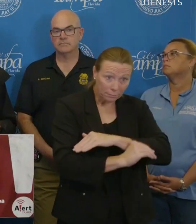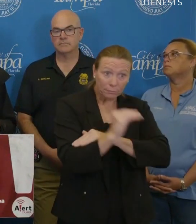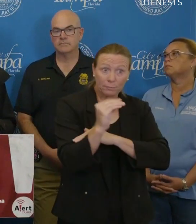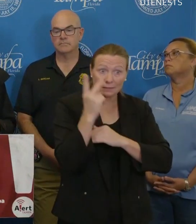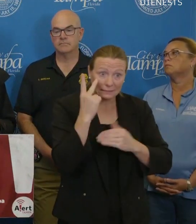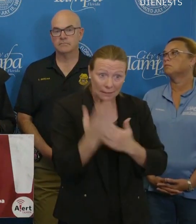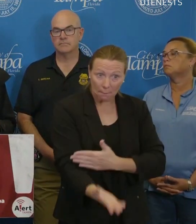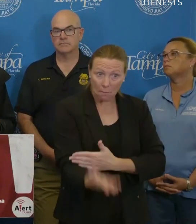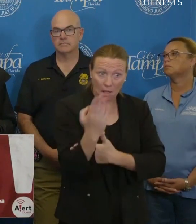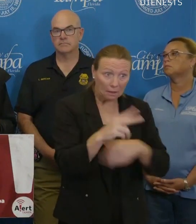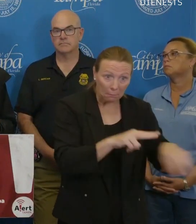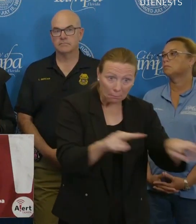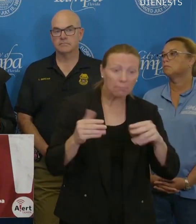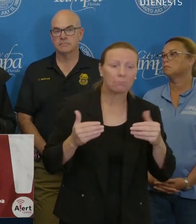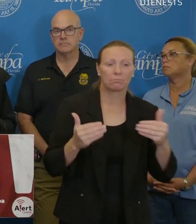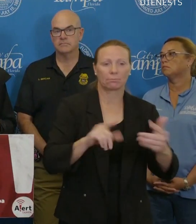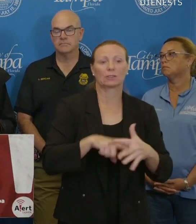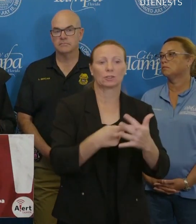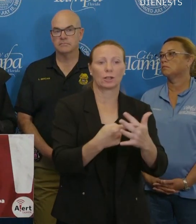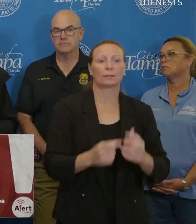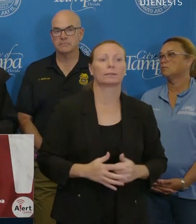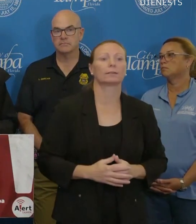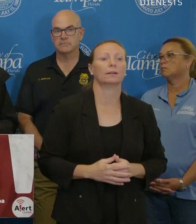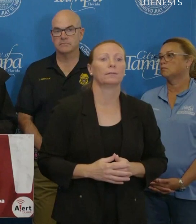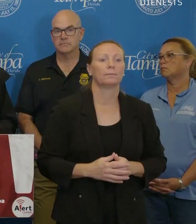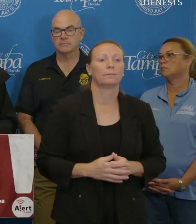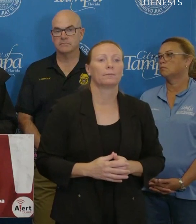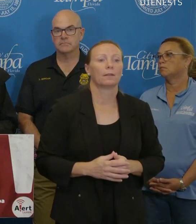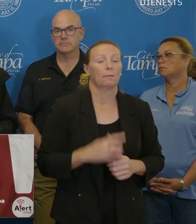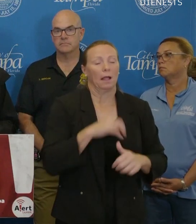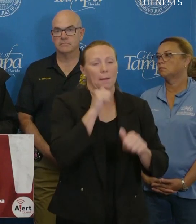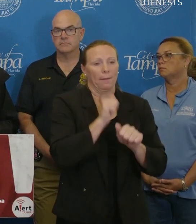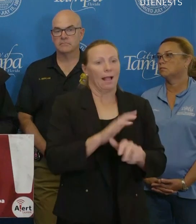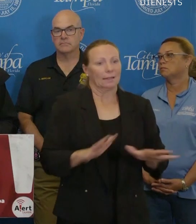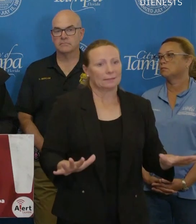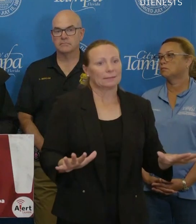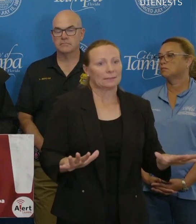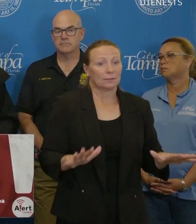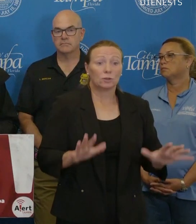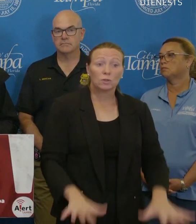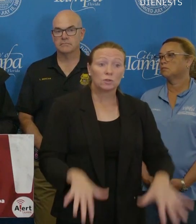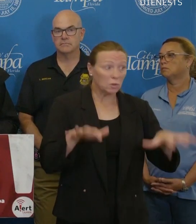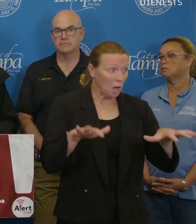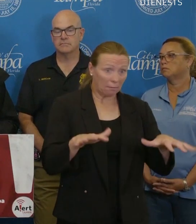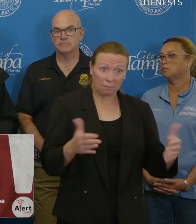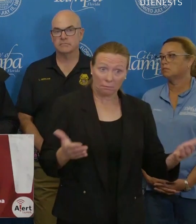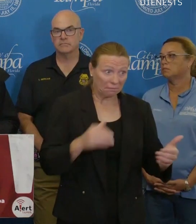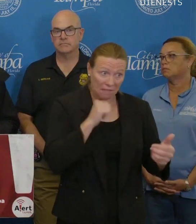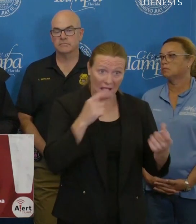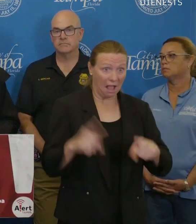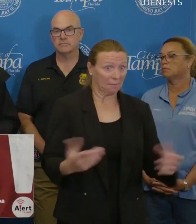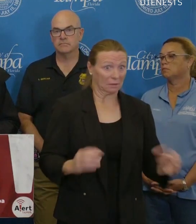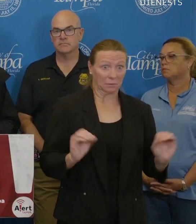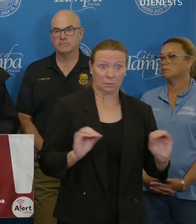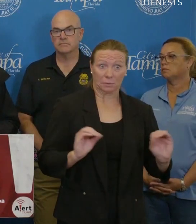Viena no labajām ziņām – vētras spēks nebija tas, ko sākotnēji bijām domājuši. Līdz ar to tas izglāba ļoti daudz. Vētras